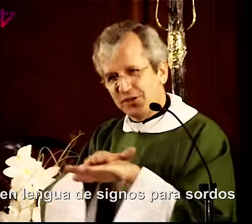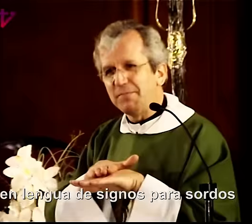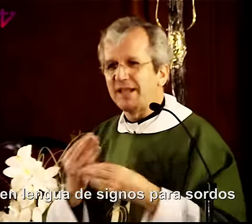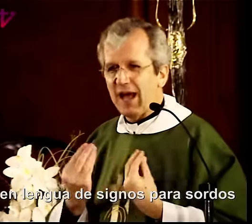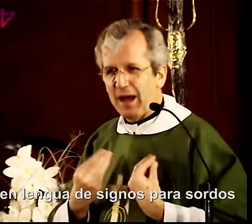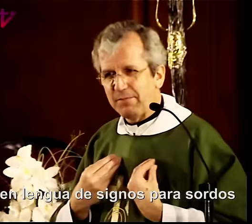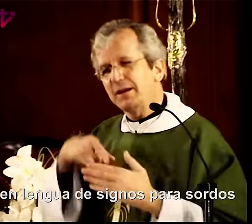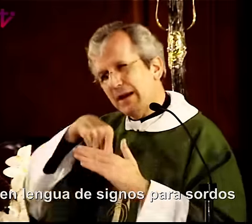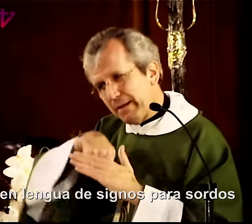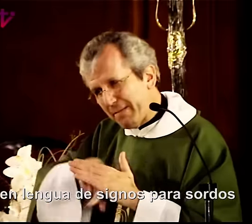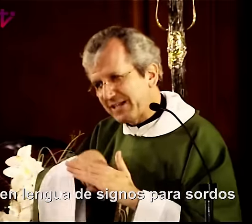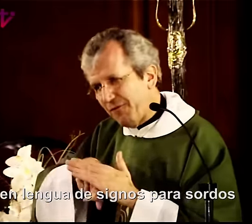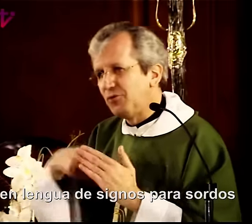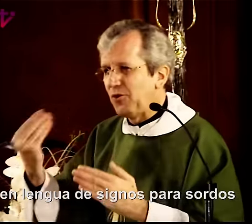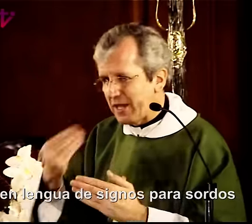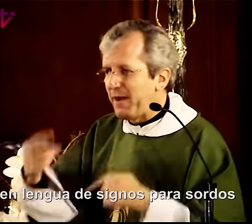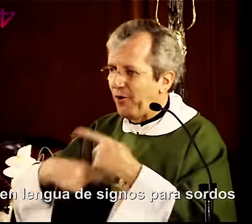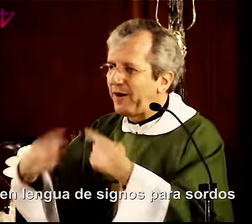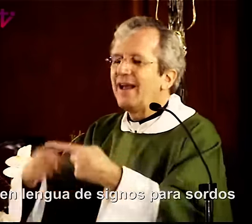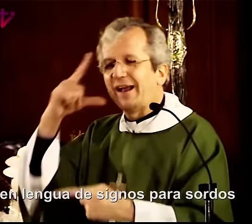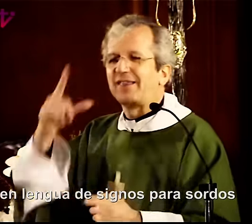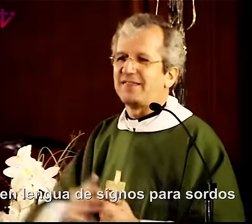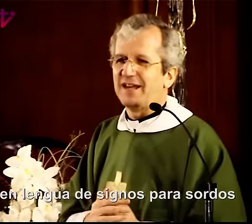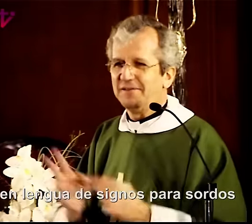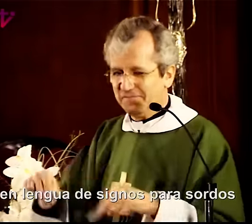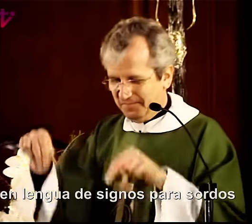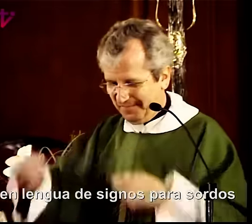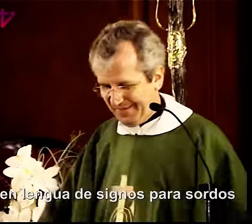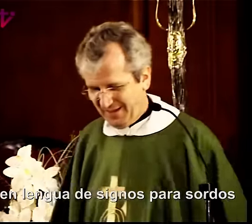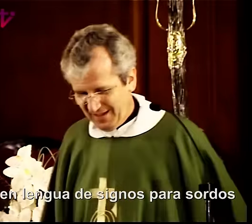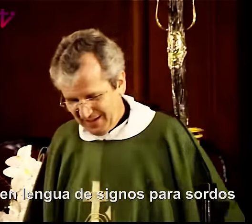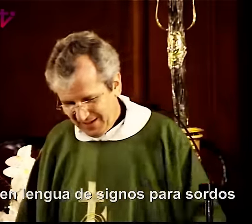invita a vivir más a fondo y mejor cada día.